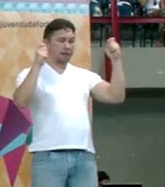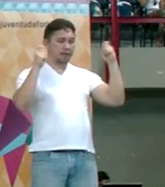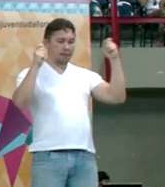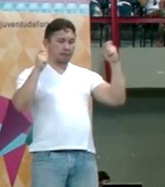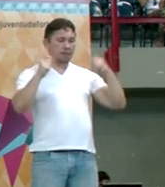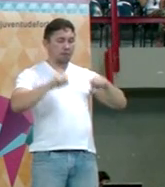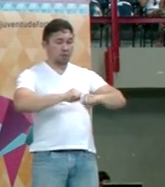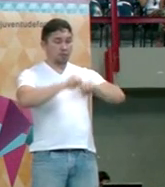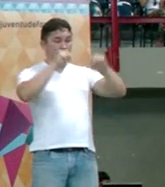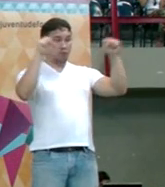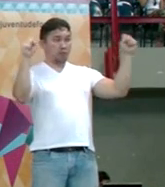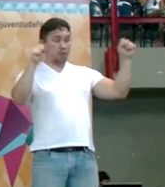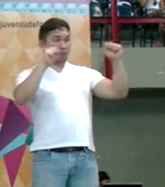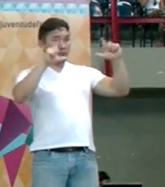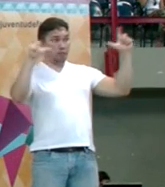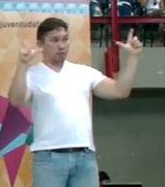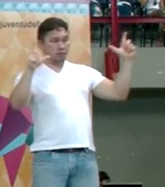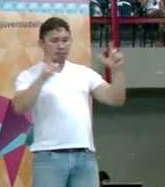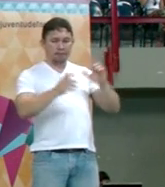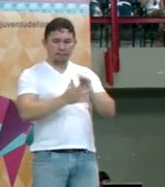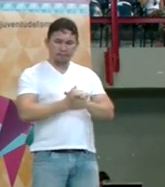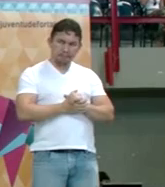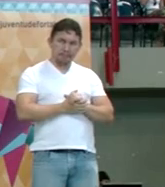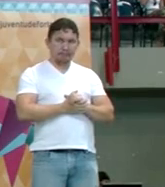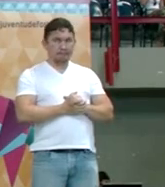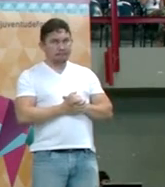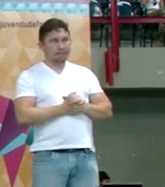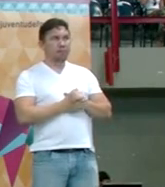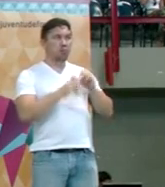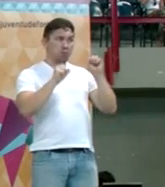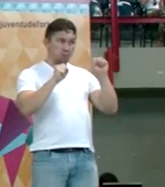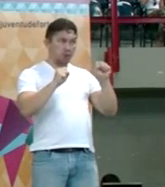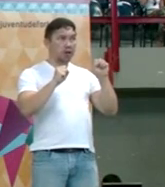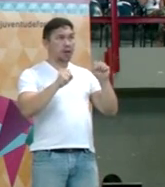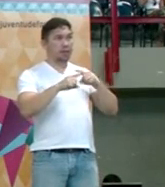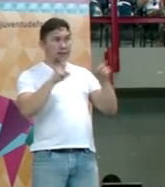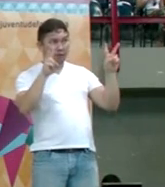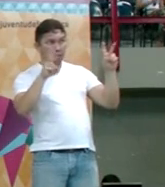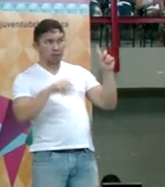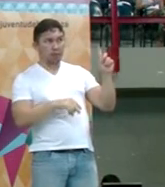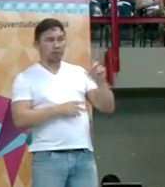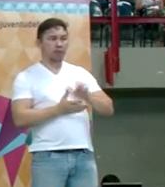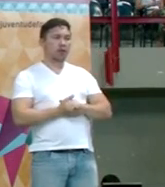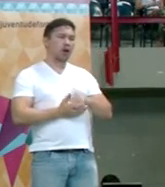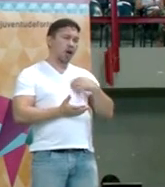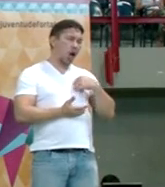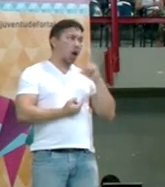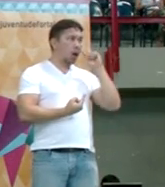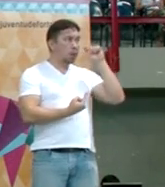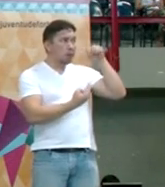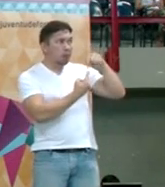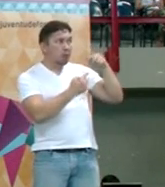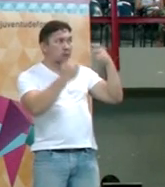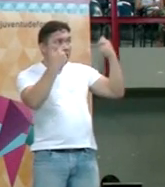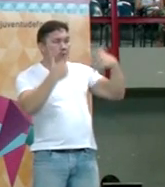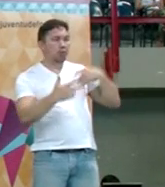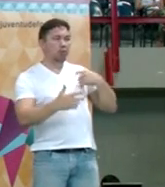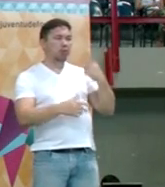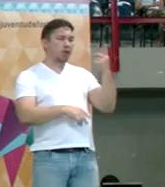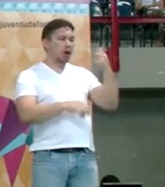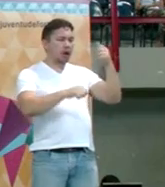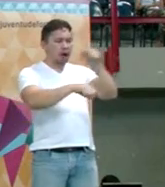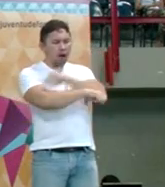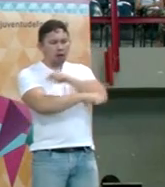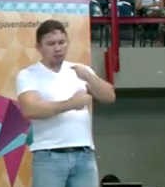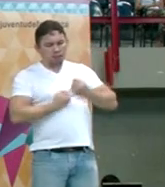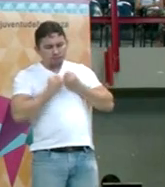gigante acordou, poderia cair no Enem? Poderia, mas não dessa forma. Seria cobrada alguma coisa que falasse para o